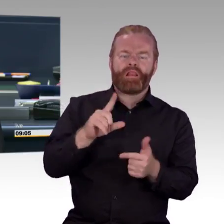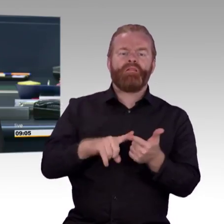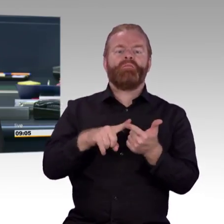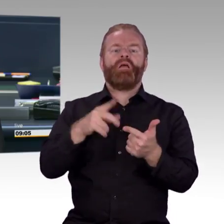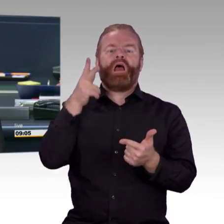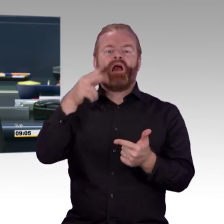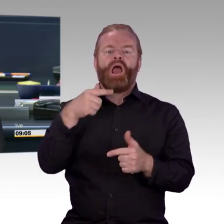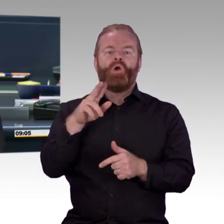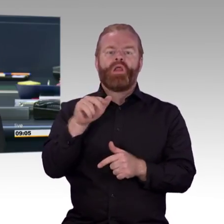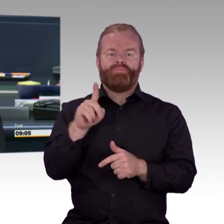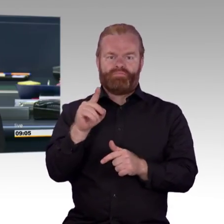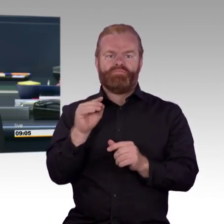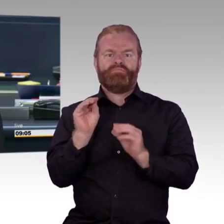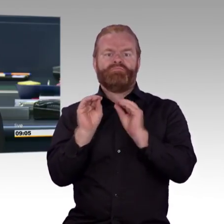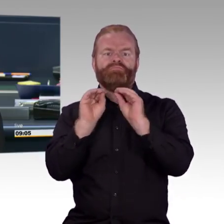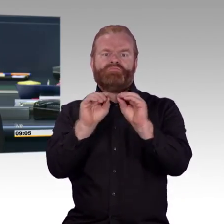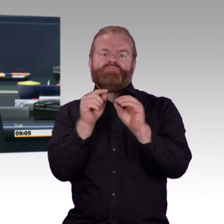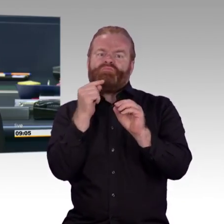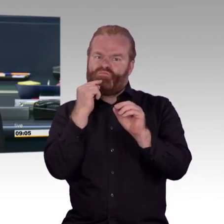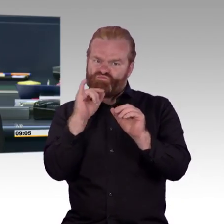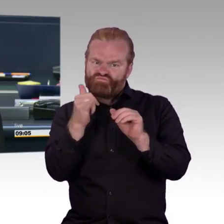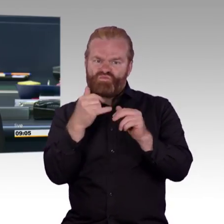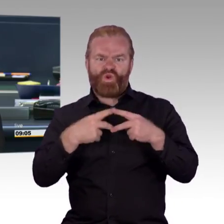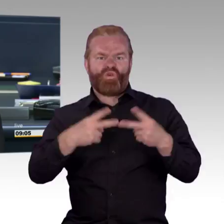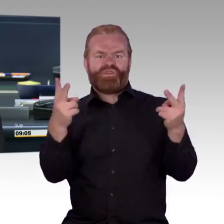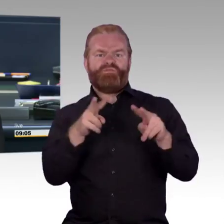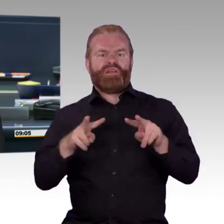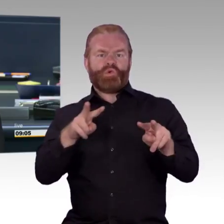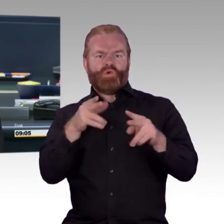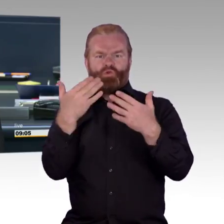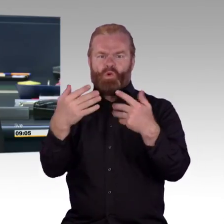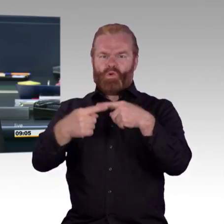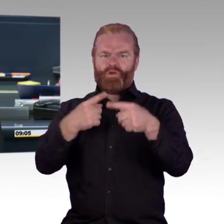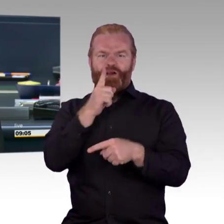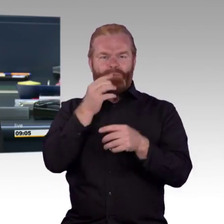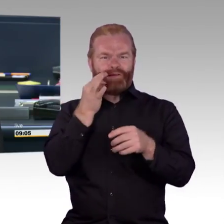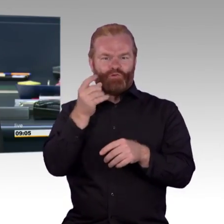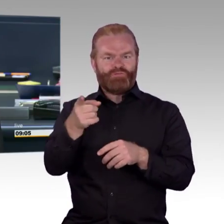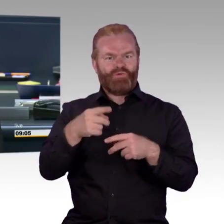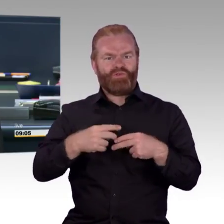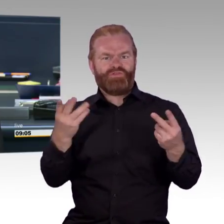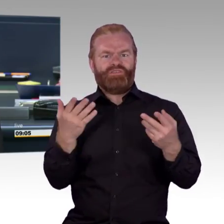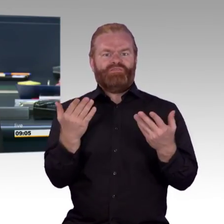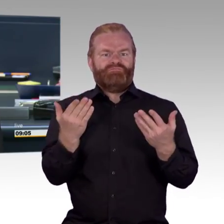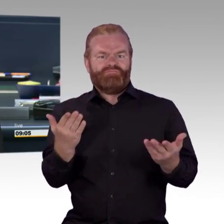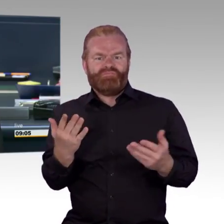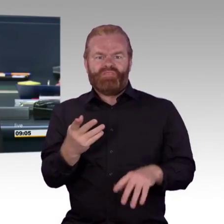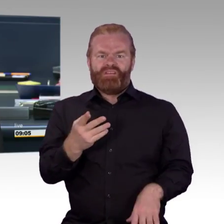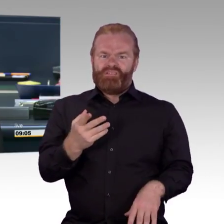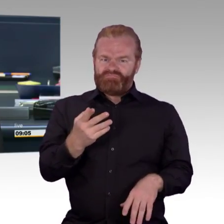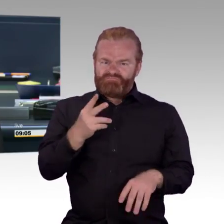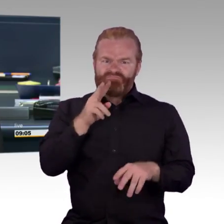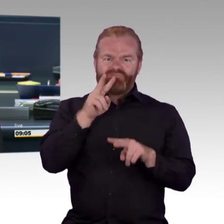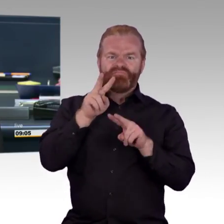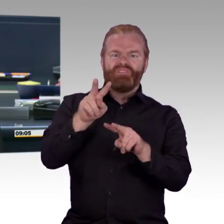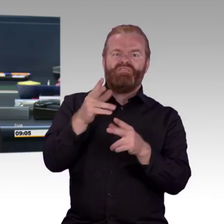Claudia Roth und der anderen Fraktionen. Soeben nutzte die AfD-Fraktion die Gelegenheit der in Wiesbaden von einem abgelehnten